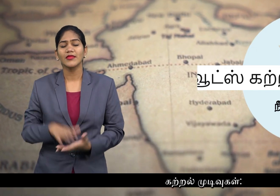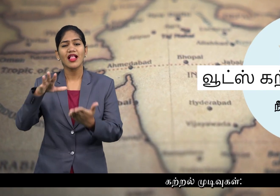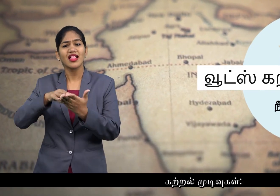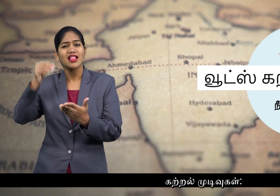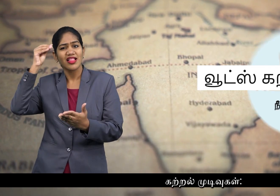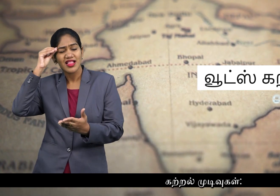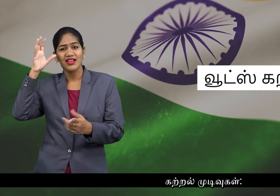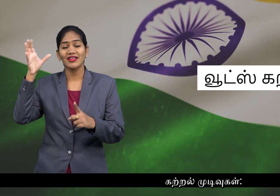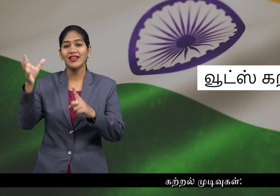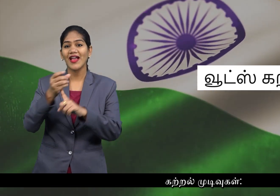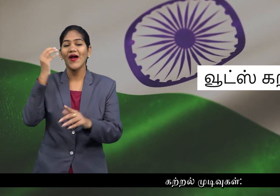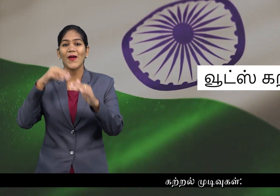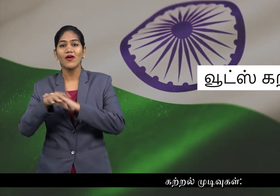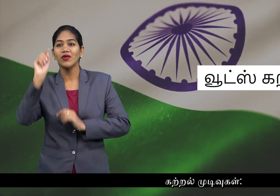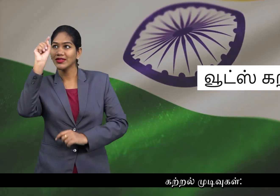கற்றுக்கொள்வீர்கள்.